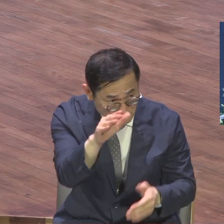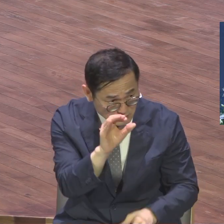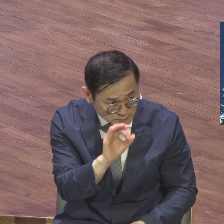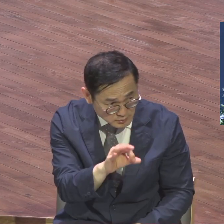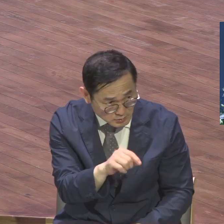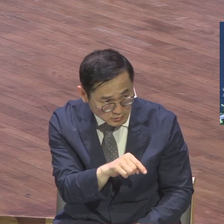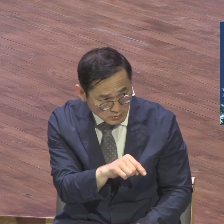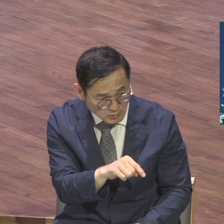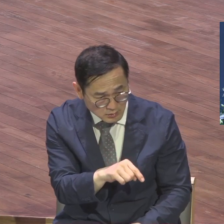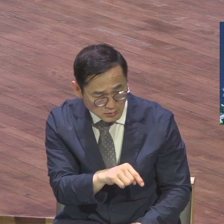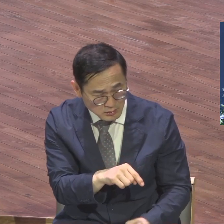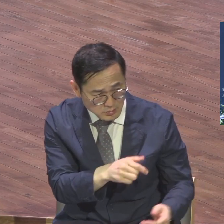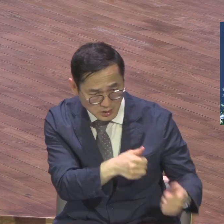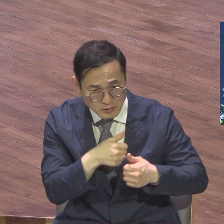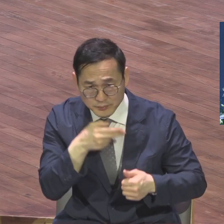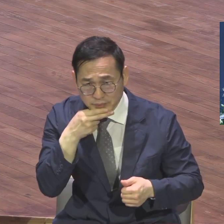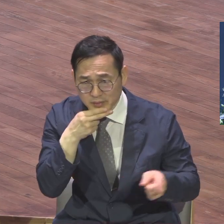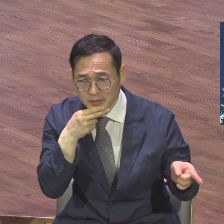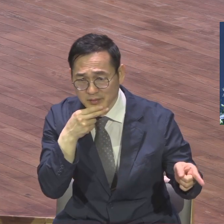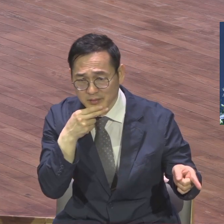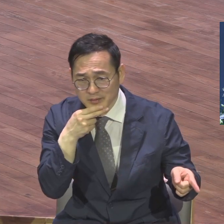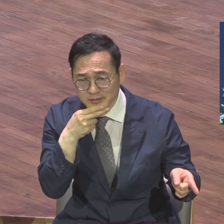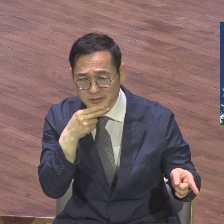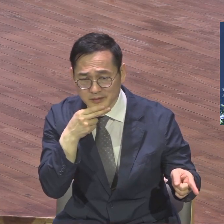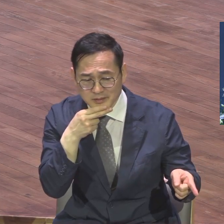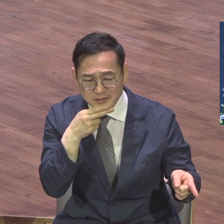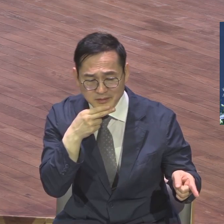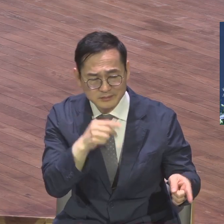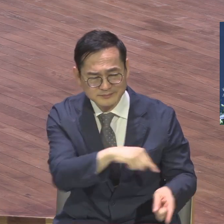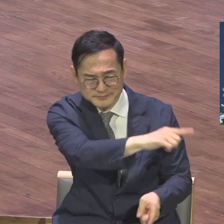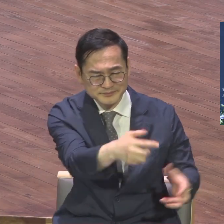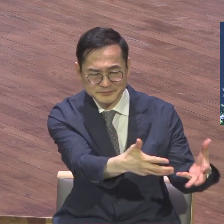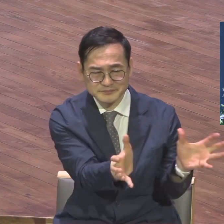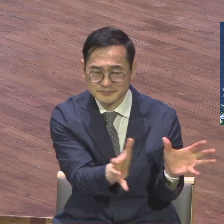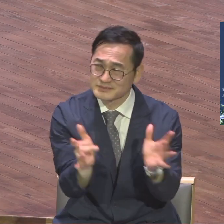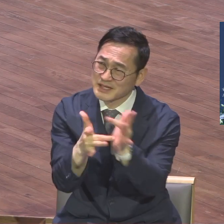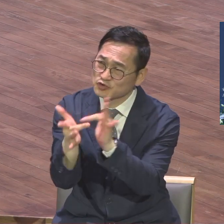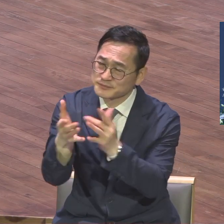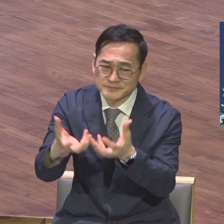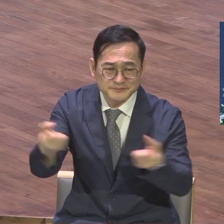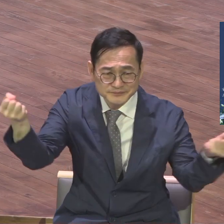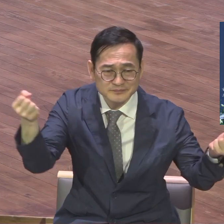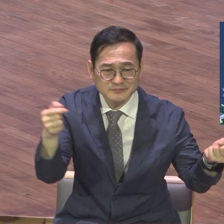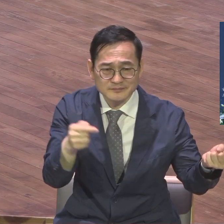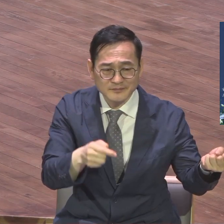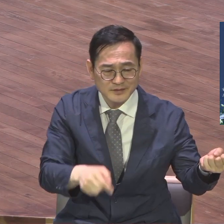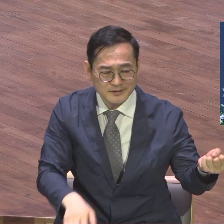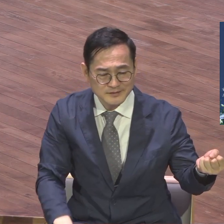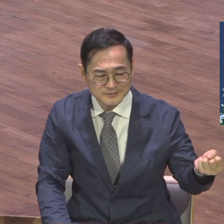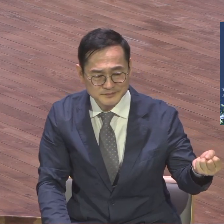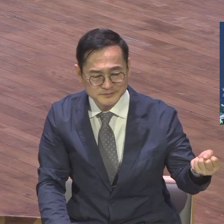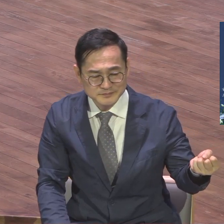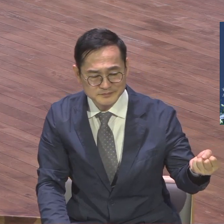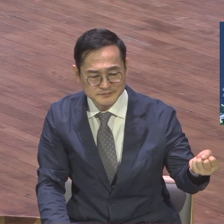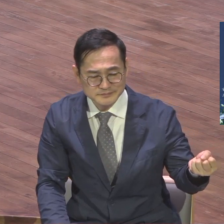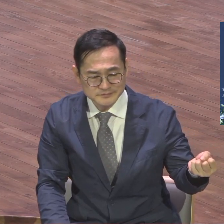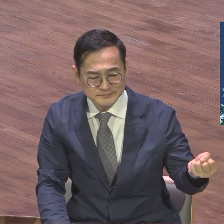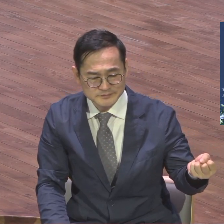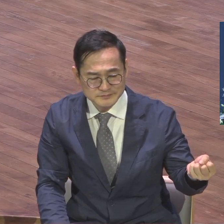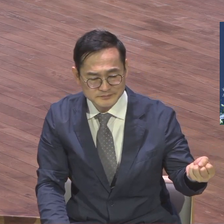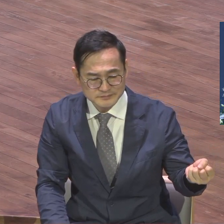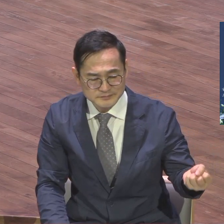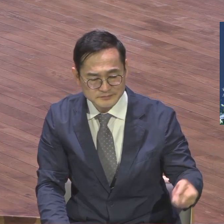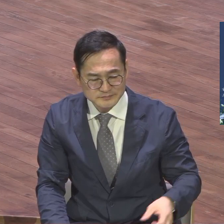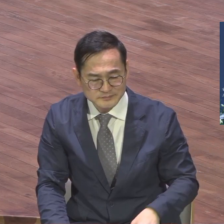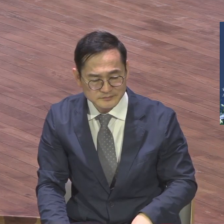지금 예수님을 직접 따르지 않는 따르는 자기들만이 예수님의 참 제자이지 자기들 외에는 다른